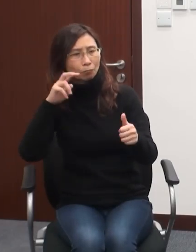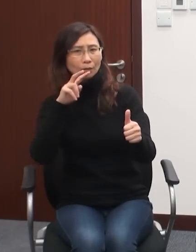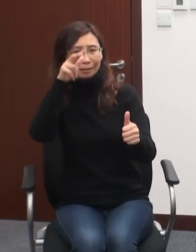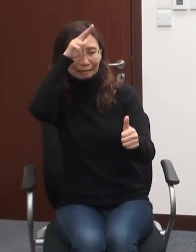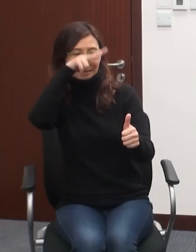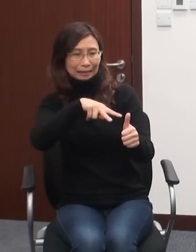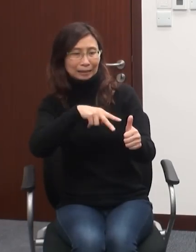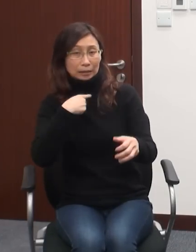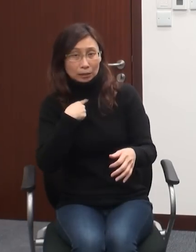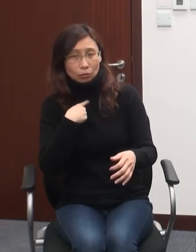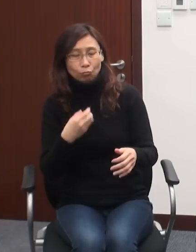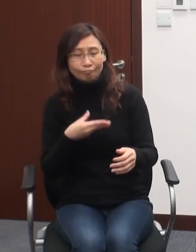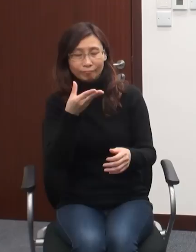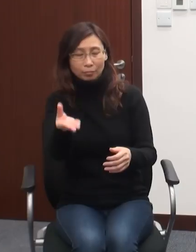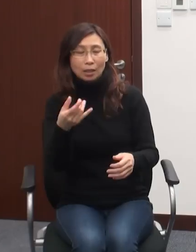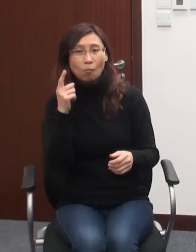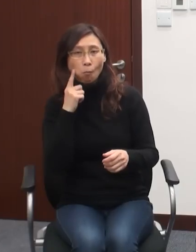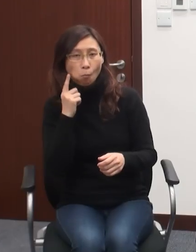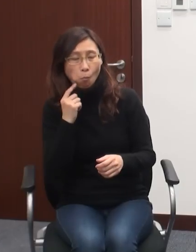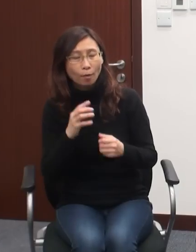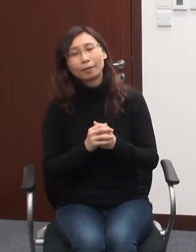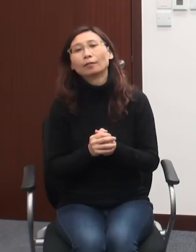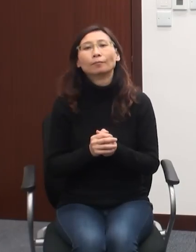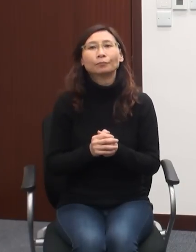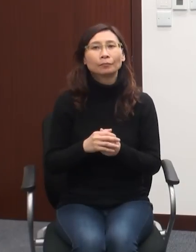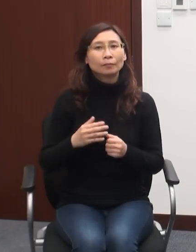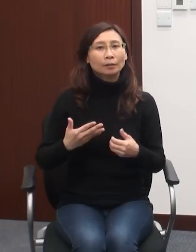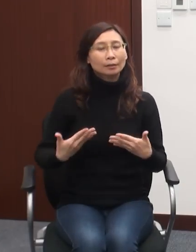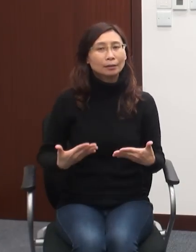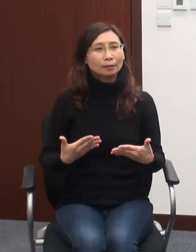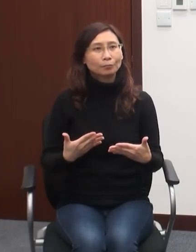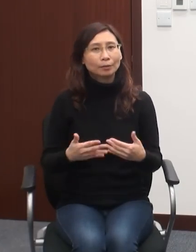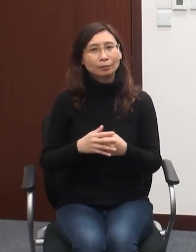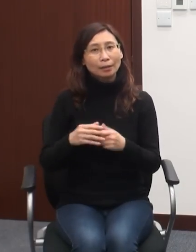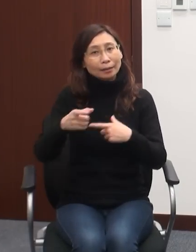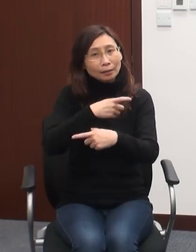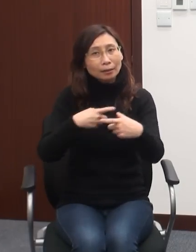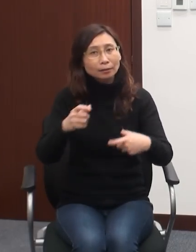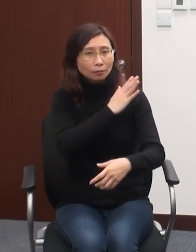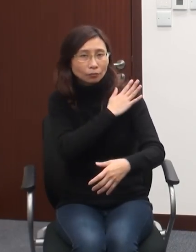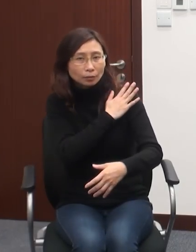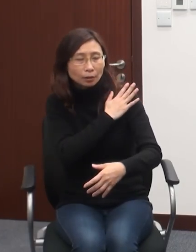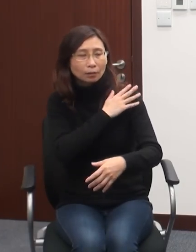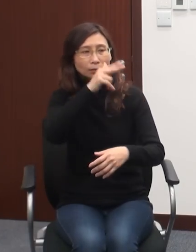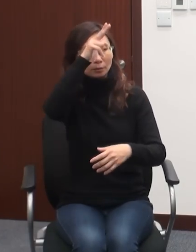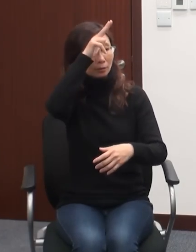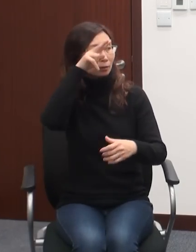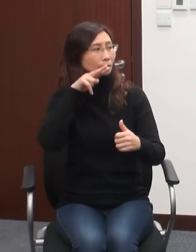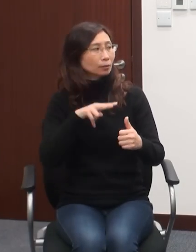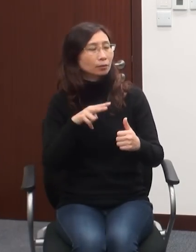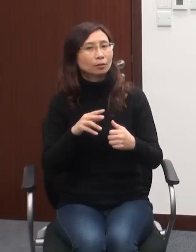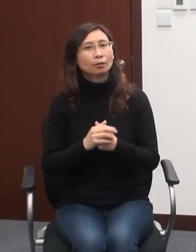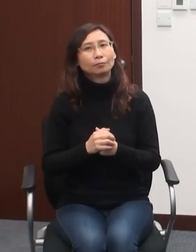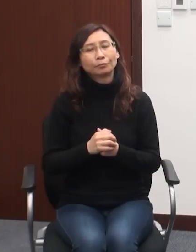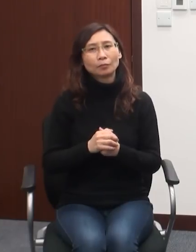前，大家都追翻即係財爺本身嗰、那個唔單止係經濟任務，甚至政治任務，其實就係及住依個梁振英，唔好等梁振英